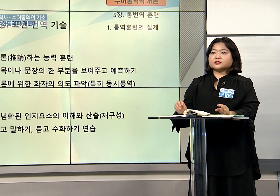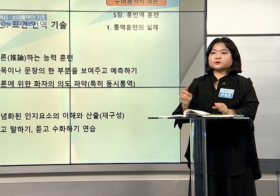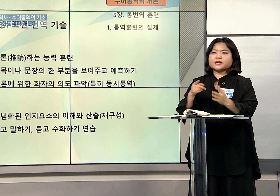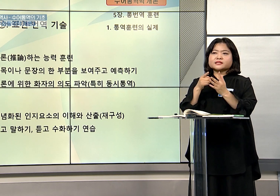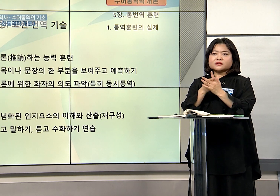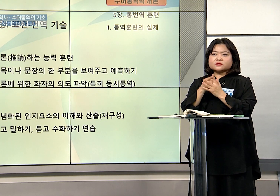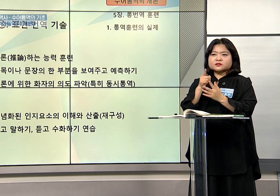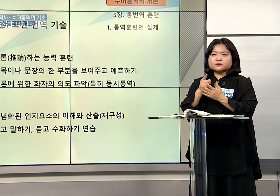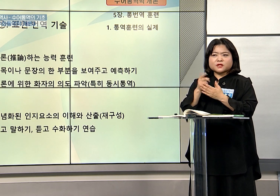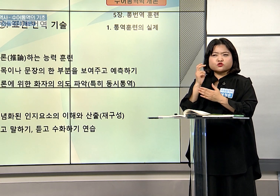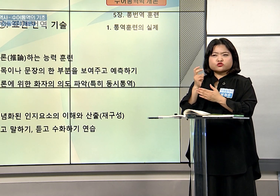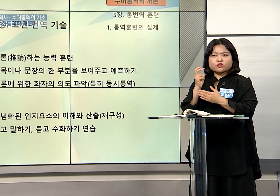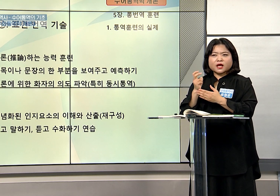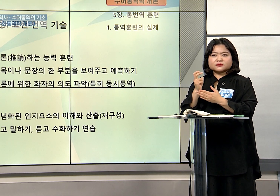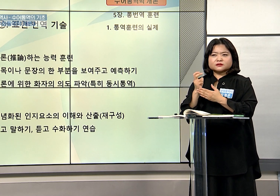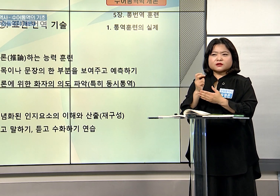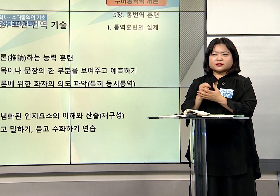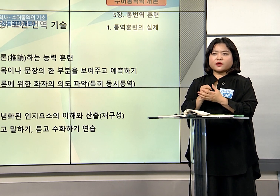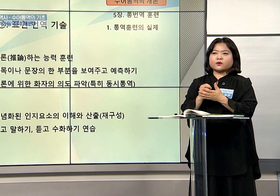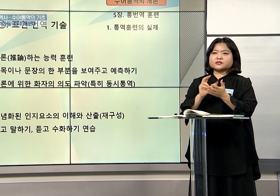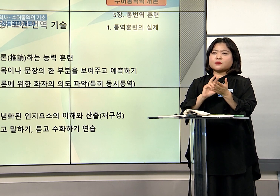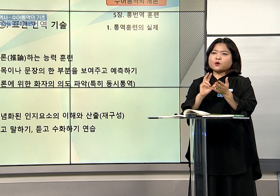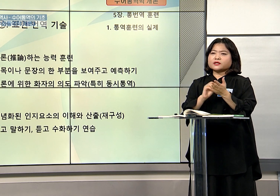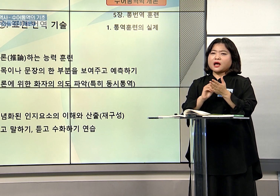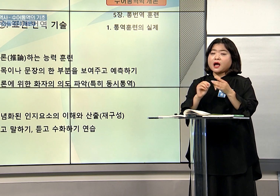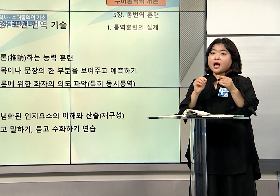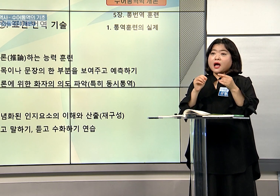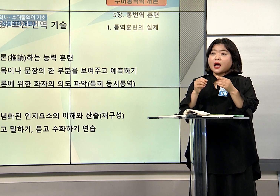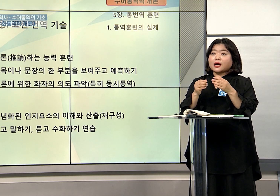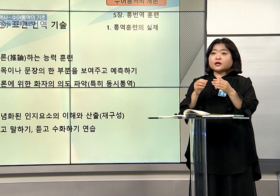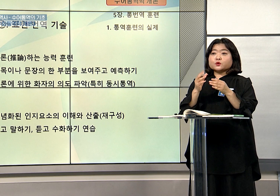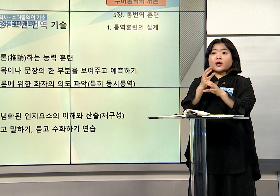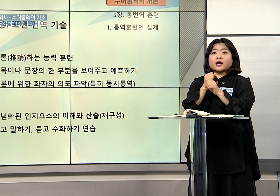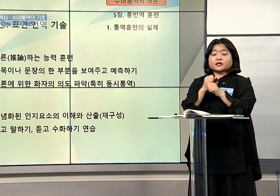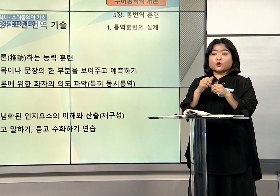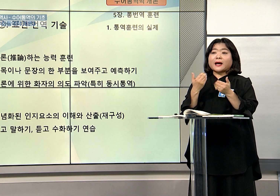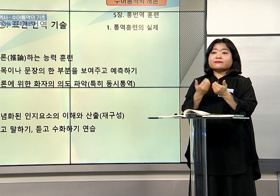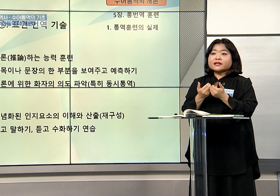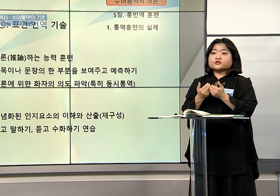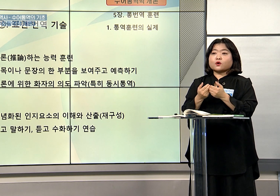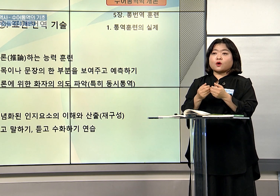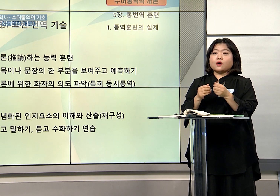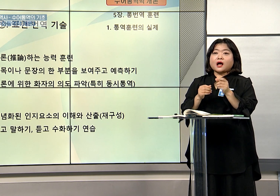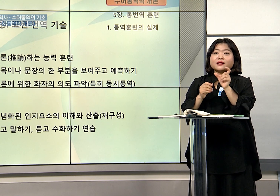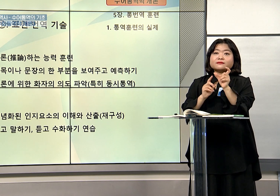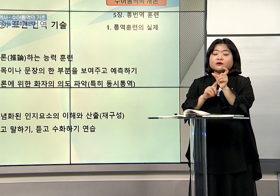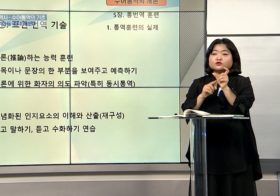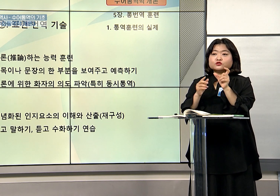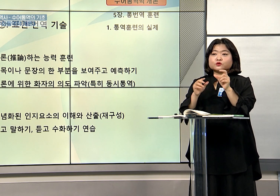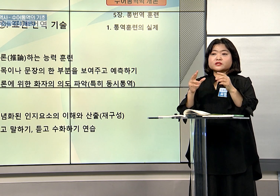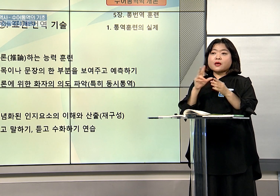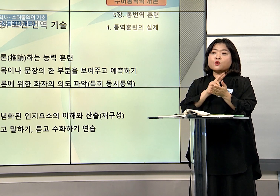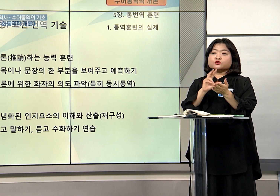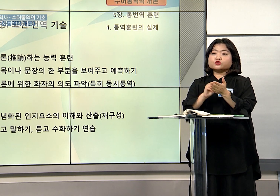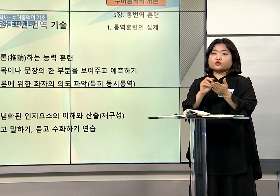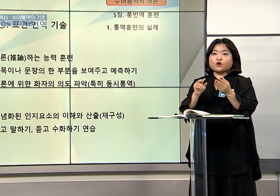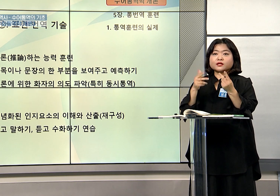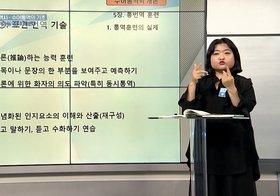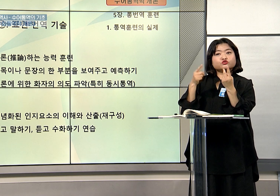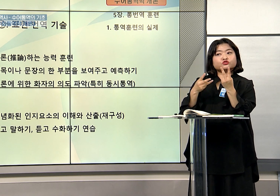그리고 예상 연습입니다. 추론하는 능력인데요. 제목이나 아까 요약하기 하고 반대죠. 한 단어를 주고 제목을 주고 한 두 줄,